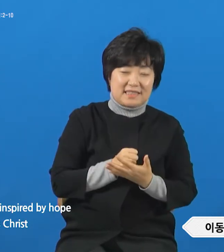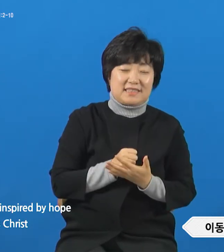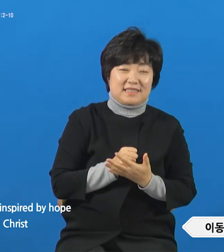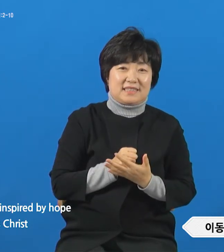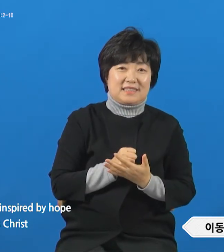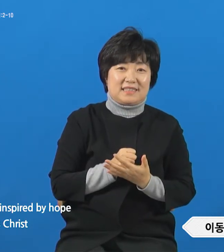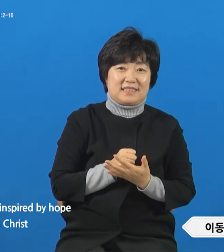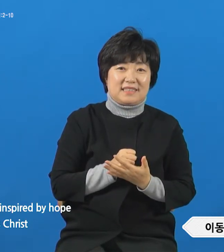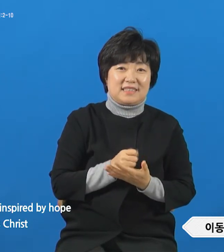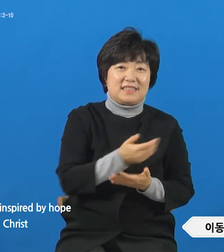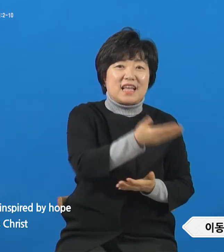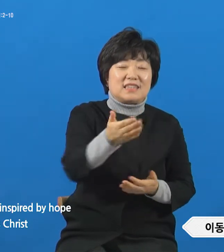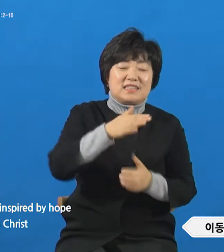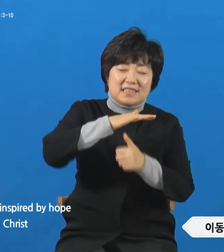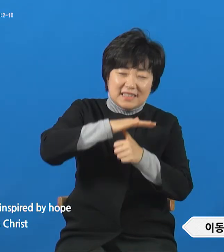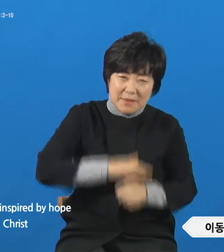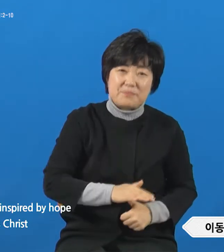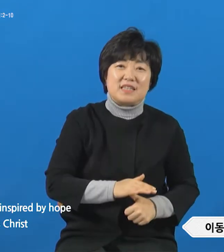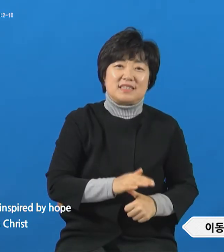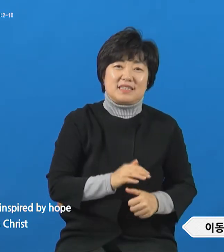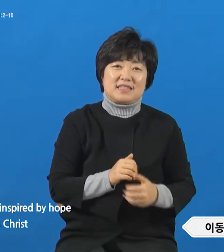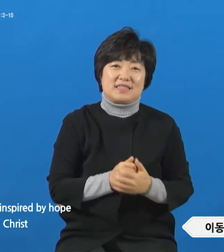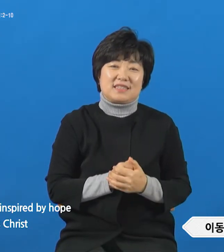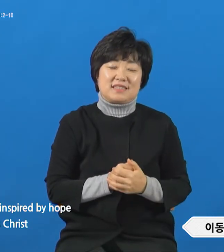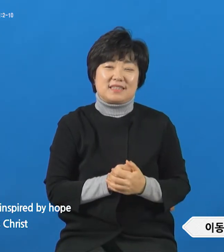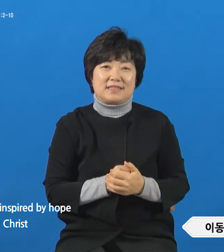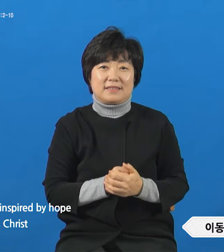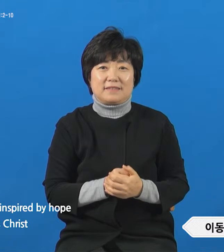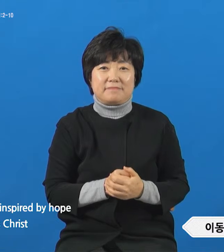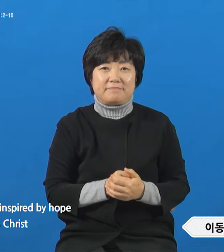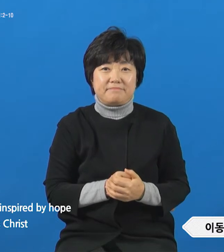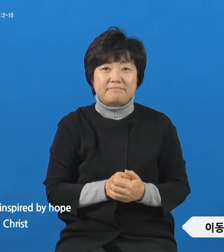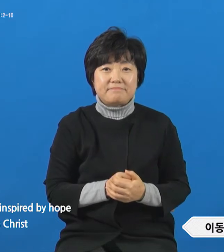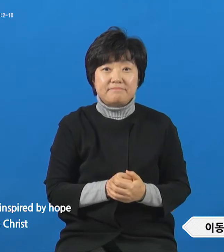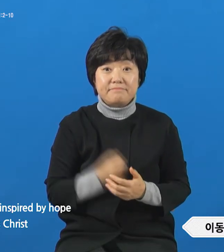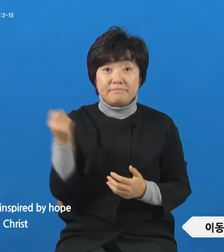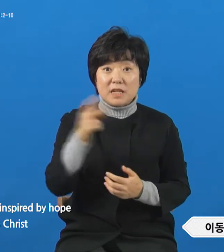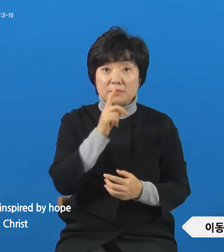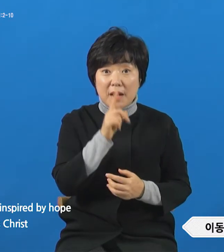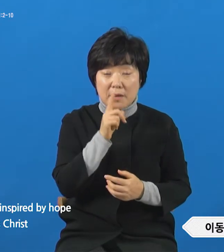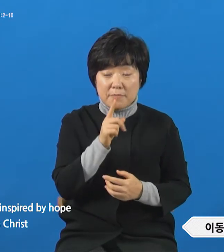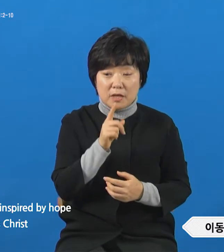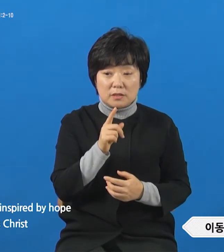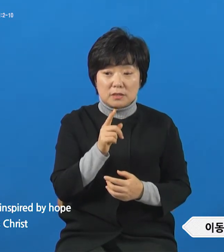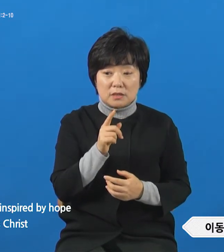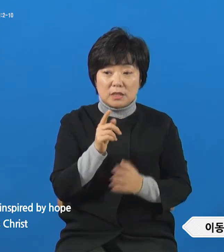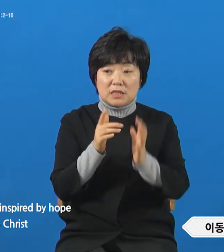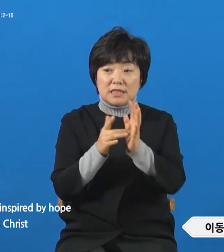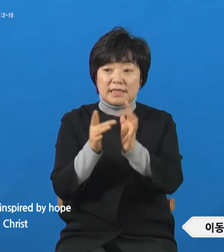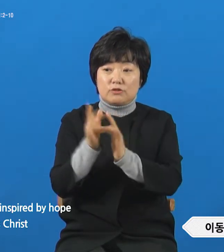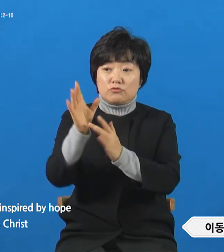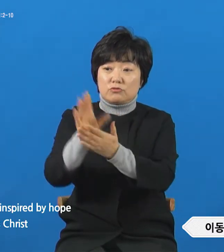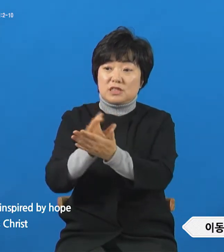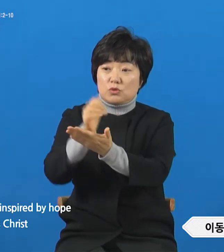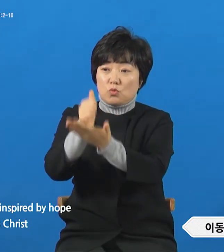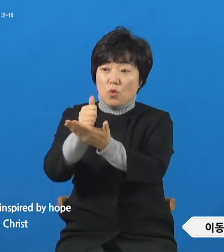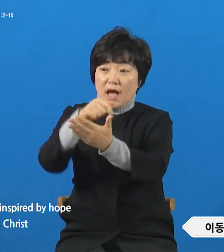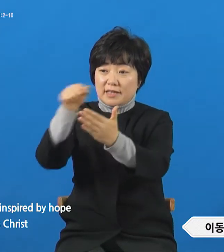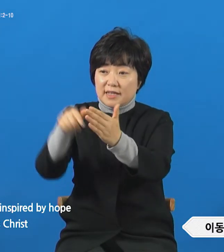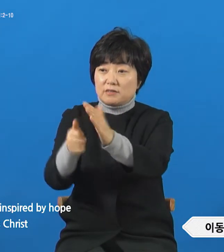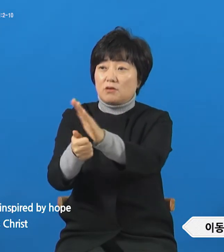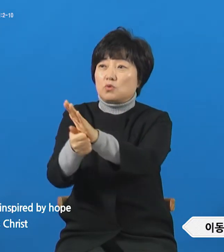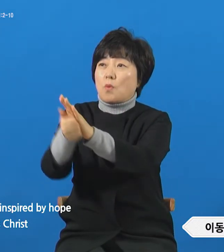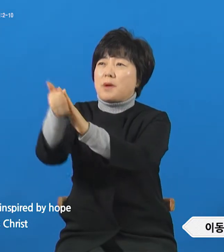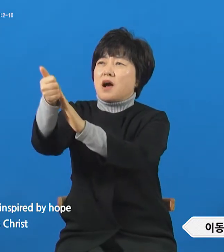inspired 된 당신의 참음 이런 식으로 번역이 되어 있습니다. 다시 말하면 그리스도에 대한